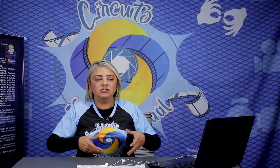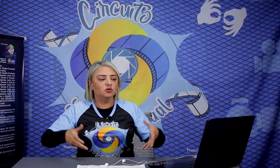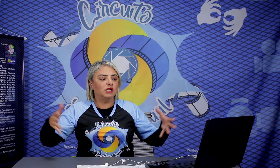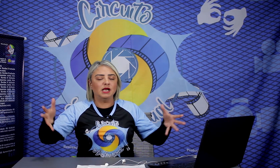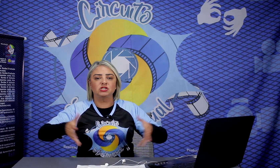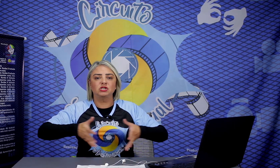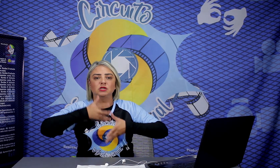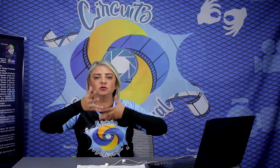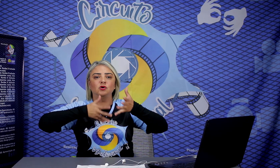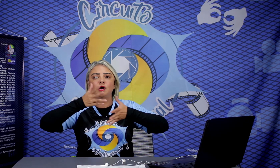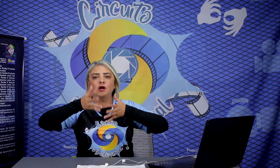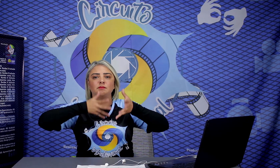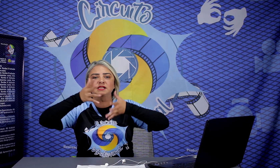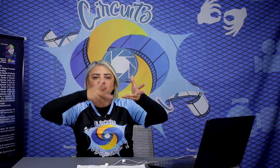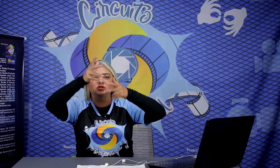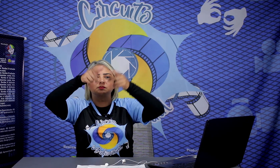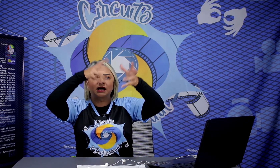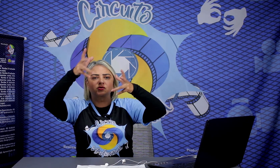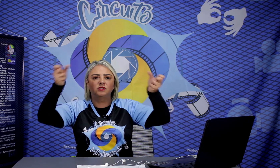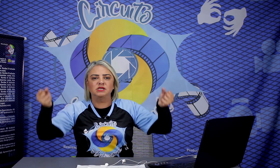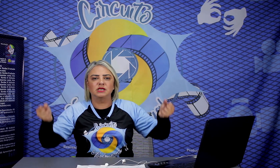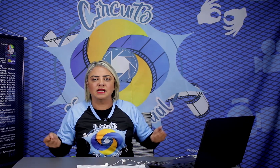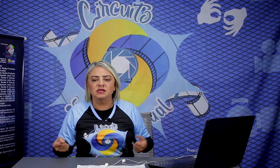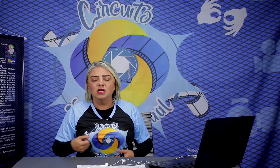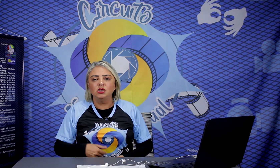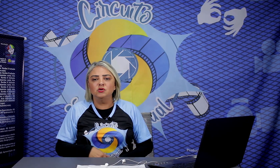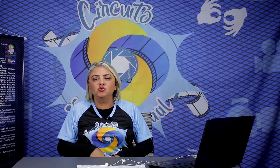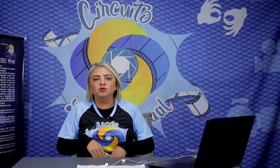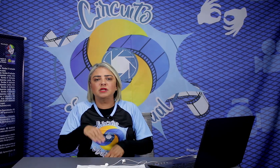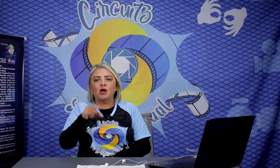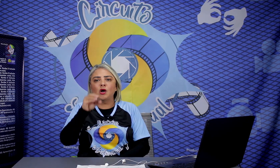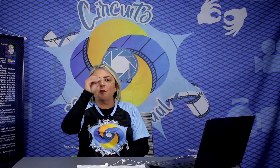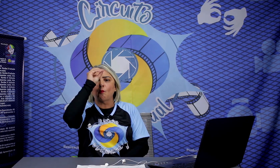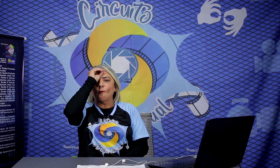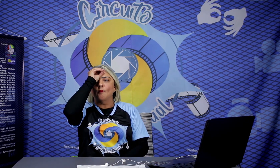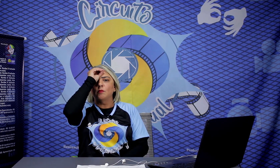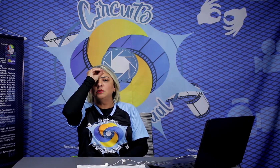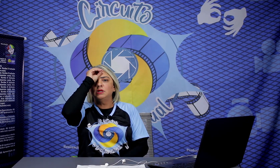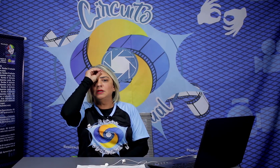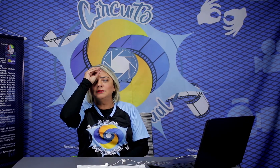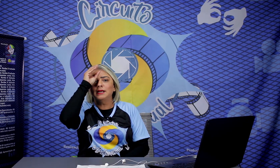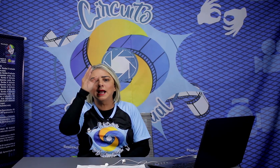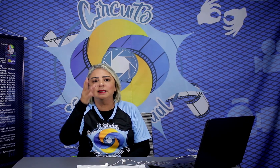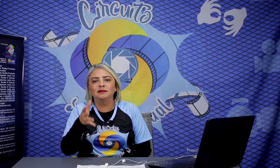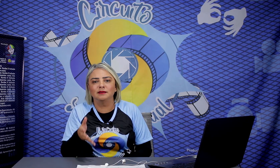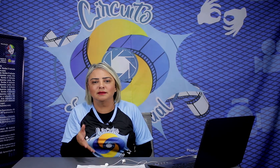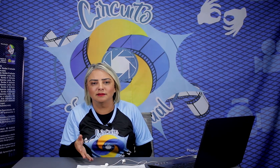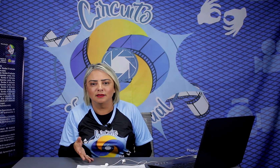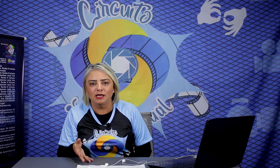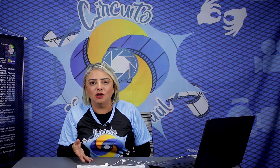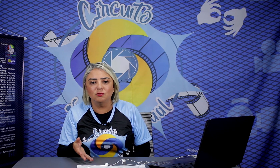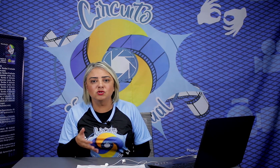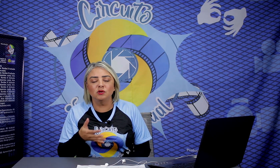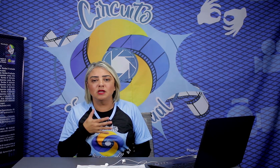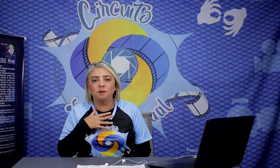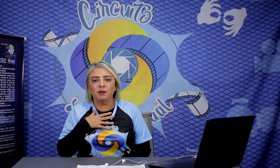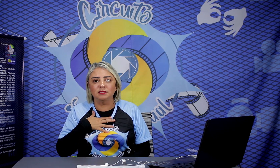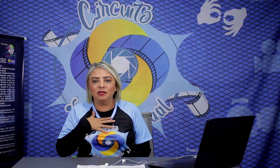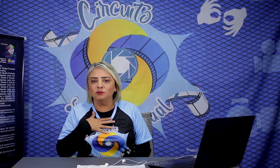ali achando que eu estou, mestre dos magos dos sinais, e o surdo está, não entendeu nada. Eu estou interpretando, não é